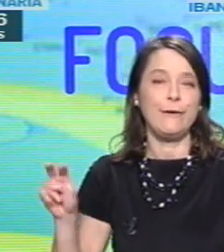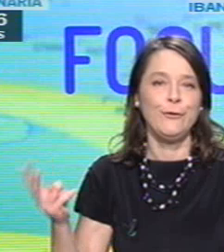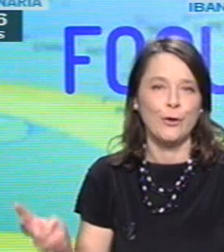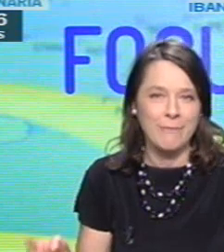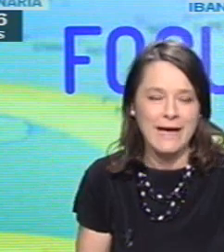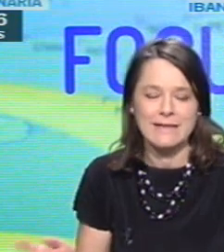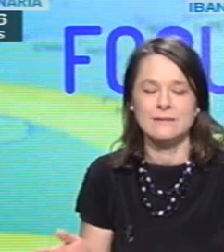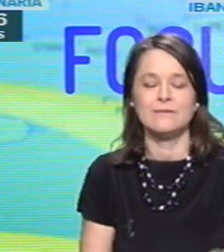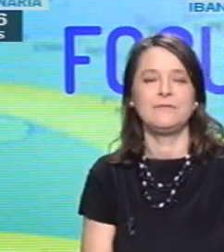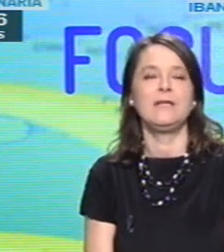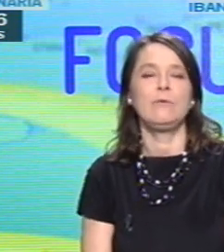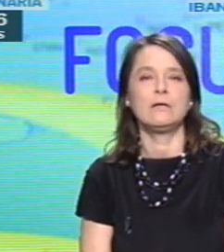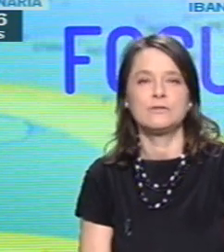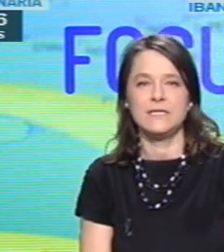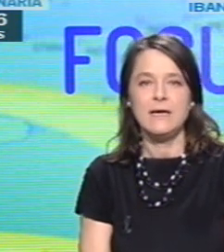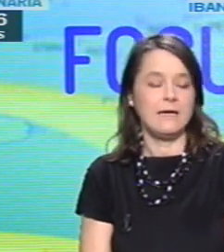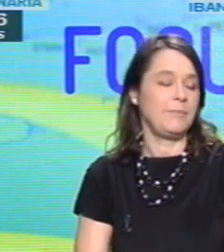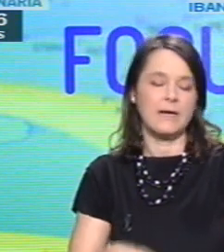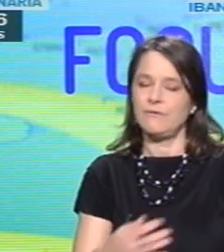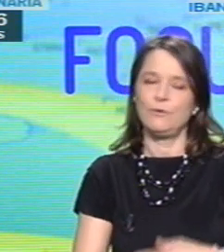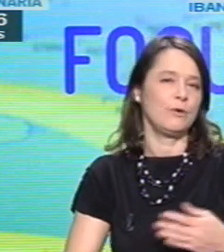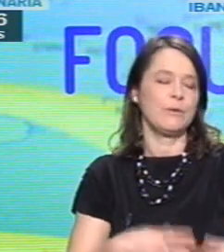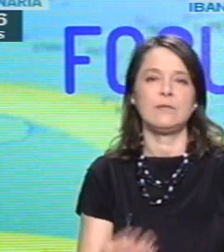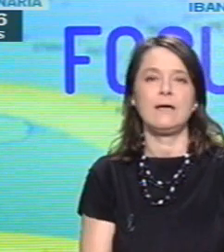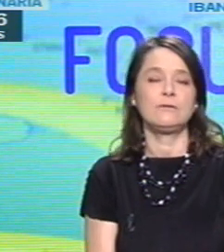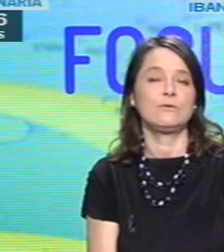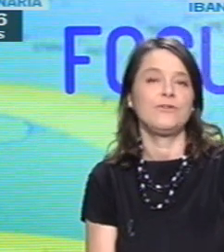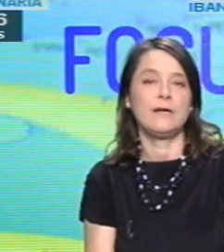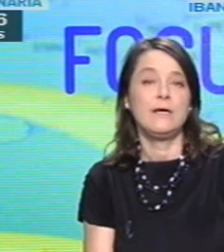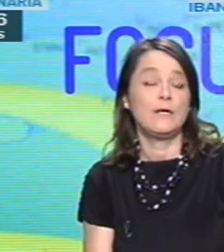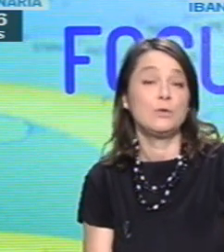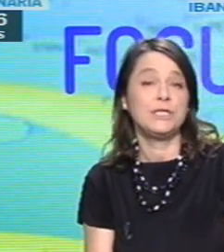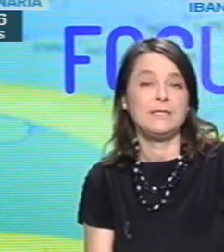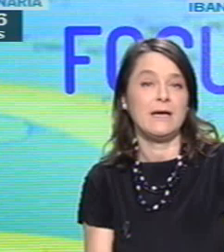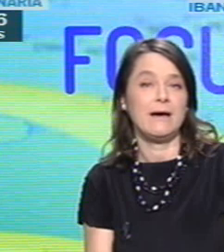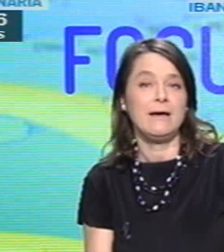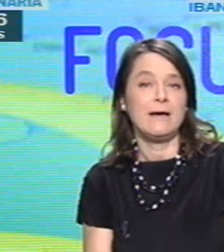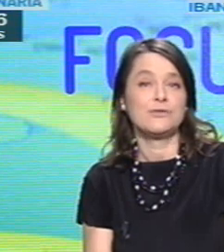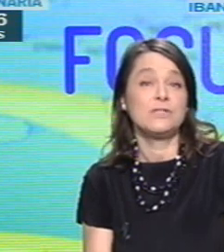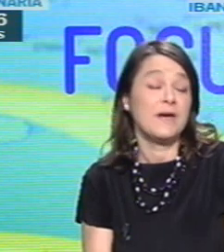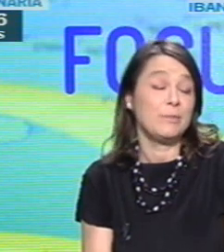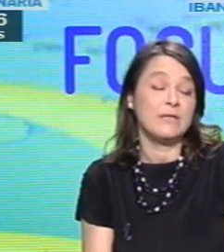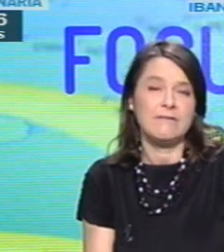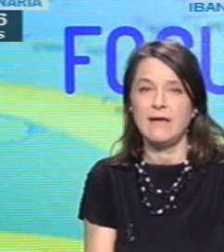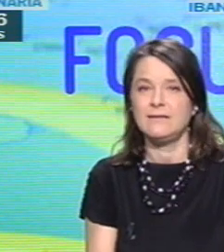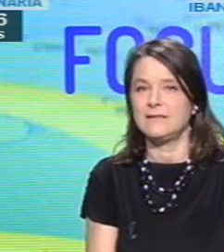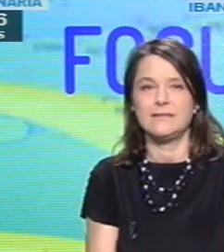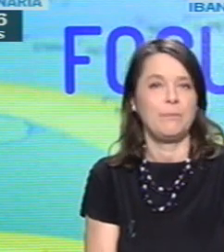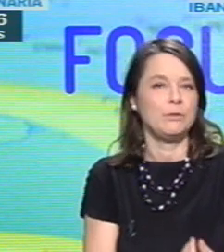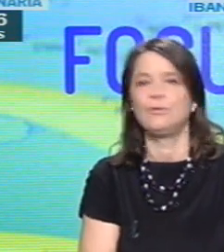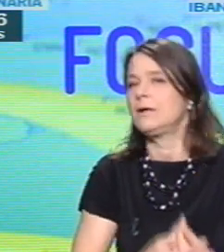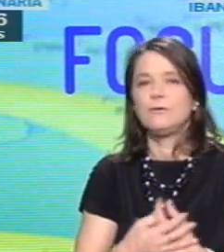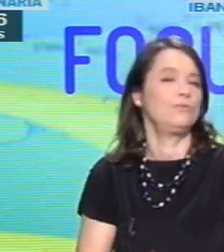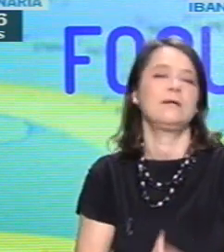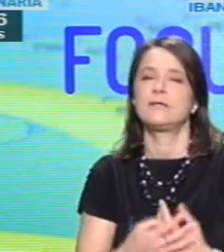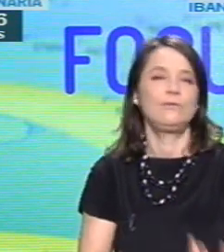quotidiana normale, definiamola così, per lavoro, per quant'altro non si era riusciti a soddisfare, a portare avanti, che sia la